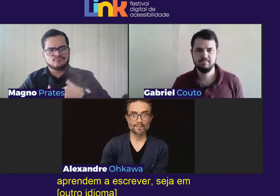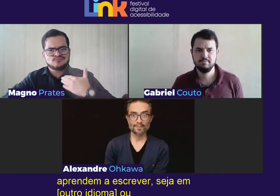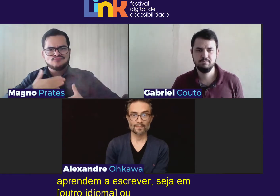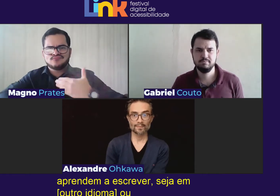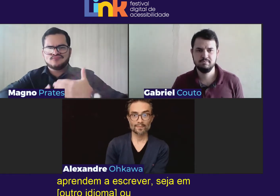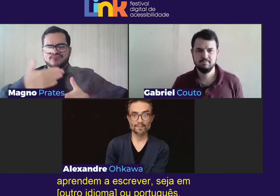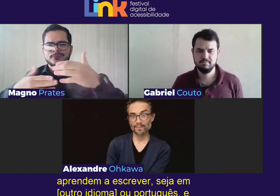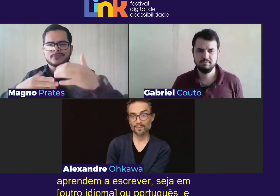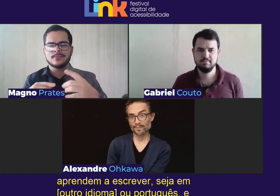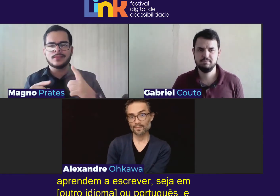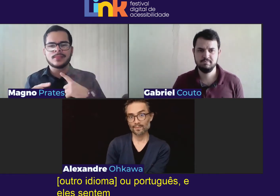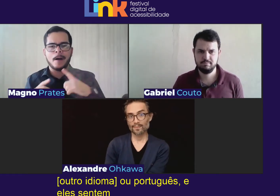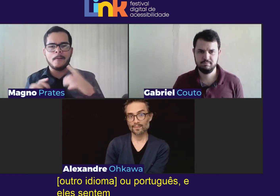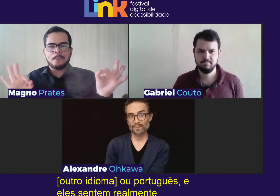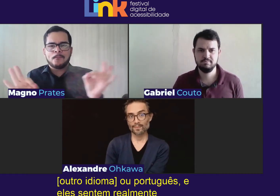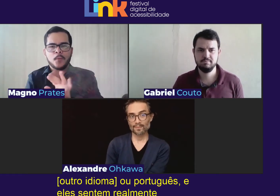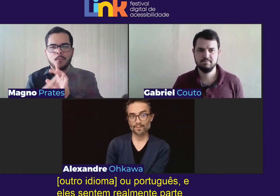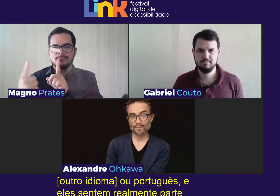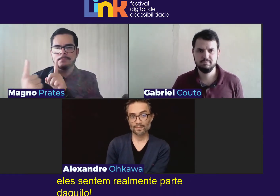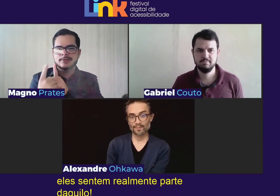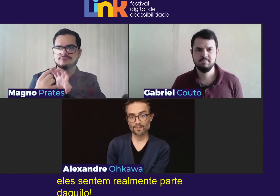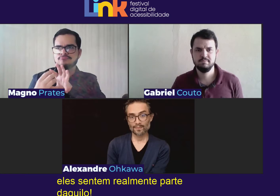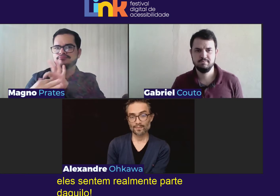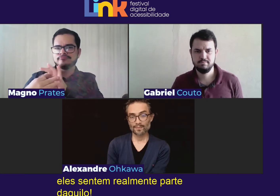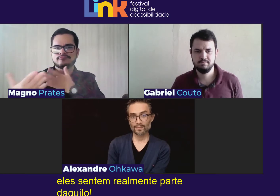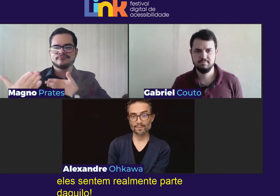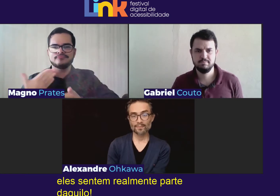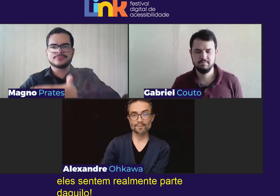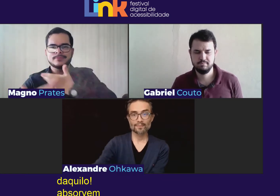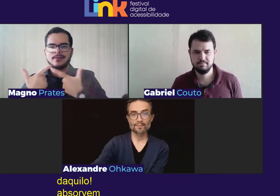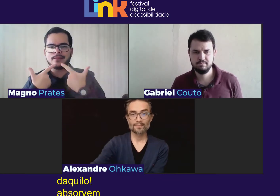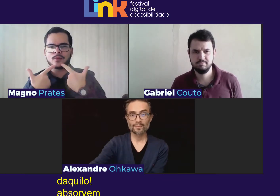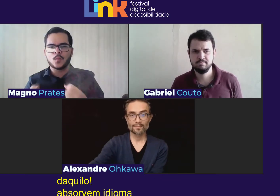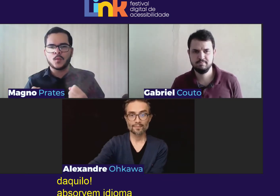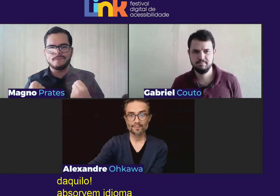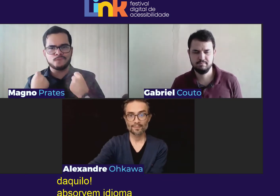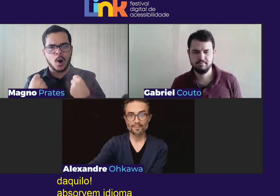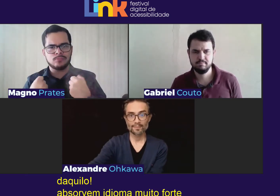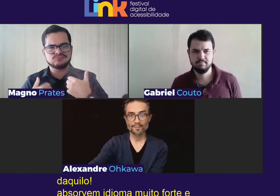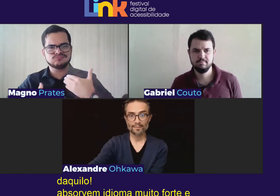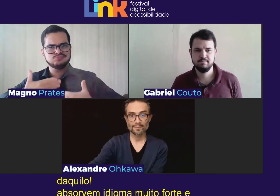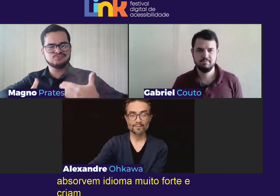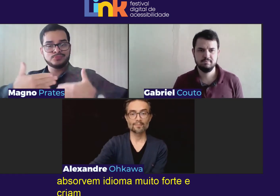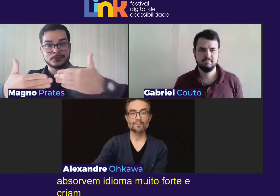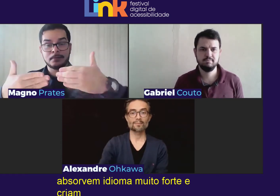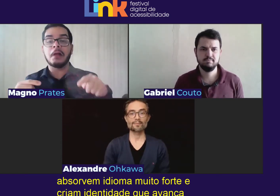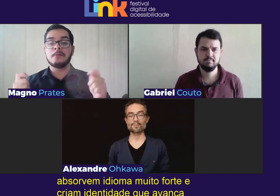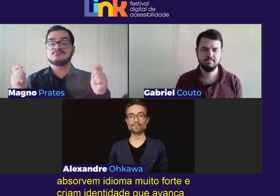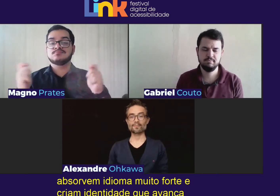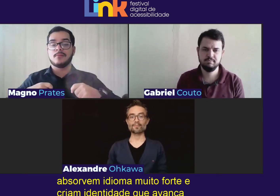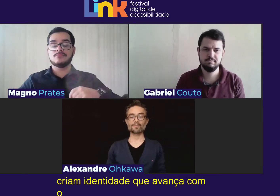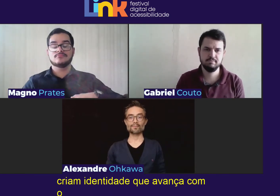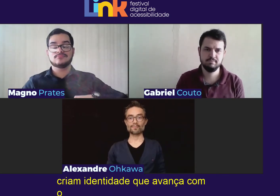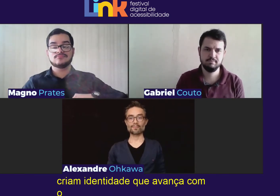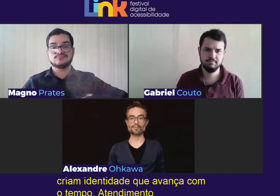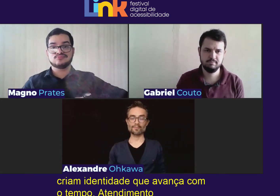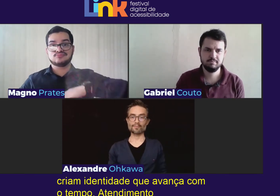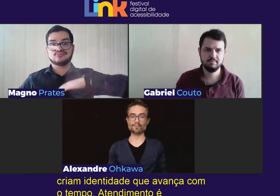idioma muito forte e criam uma identidade que avança com o tempo. O atendimento é especializado e eles realmente desenvolvem uma língua forte.